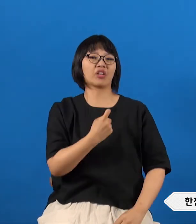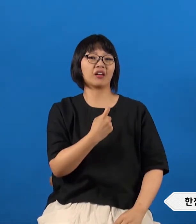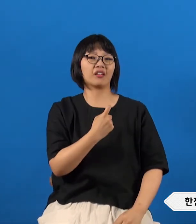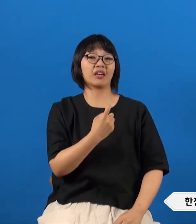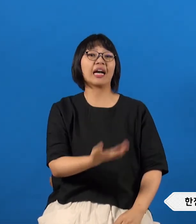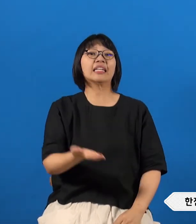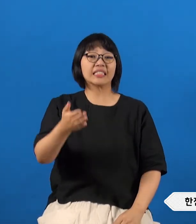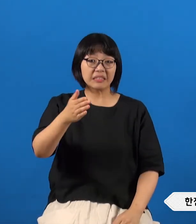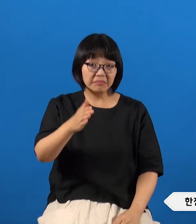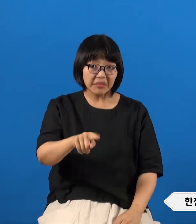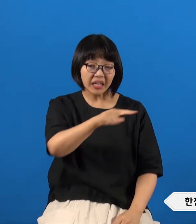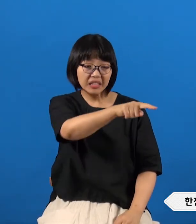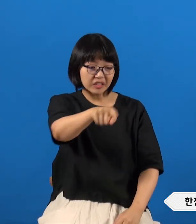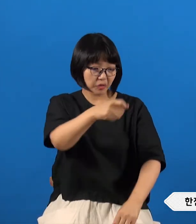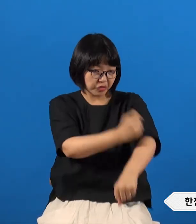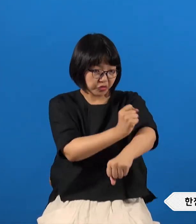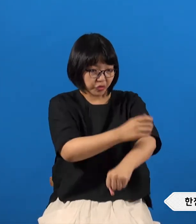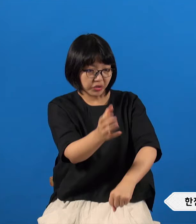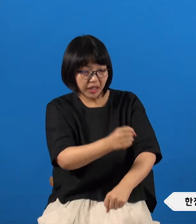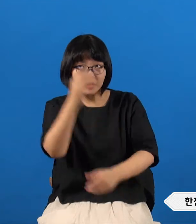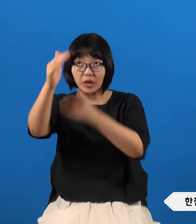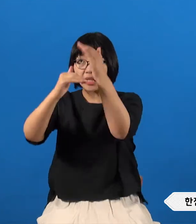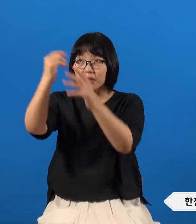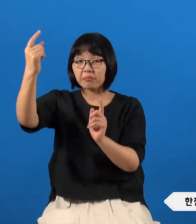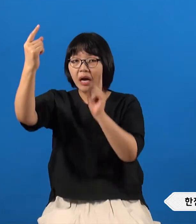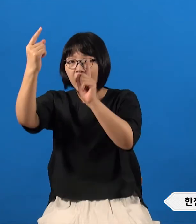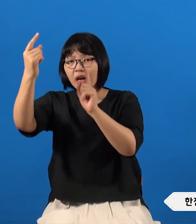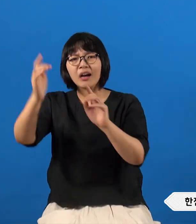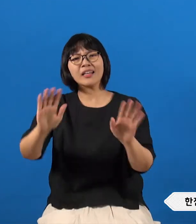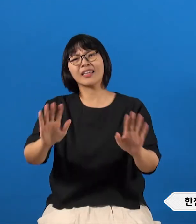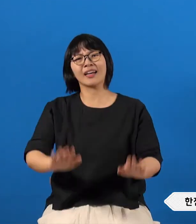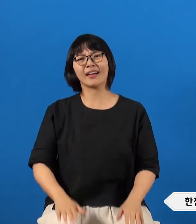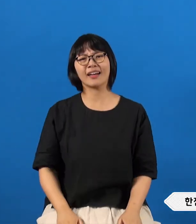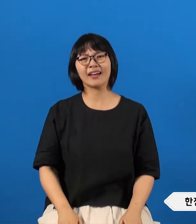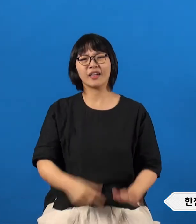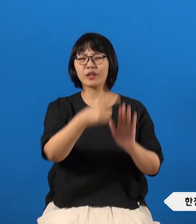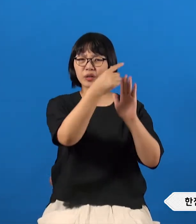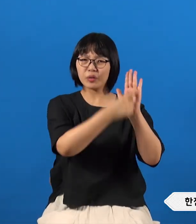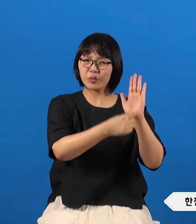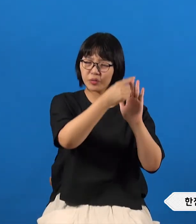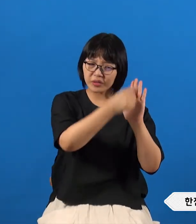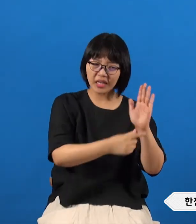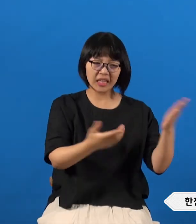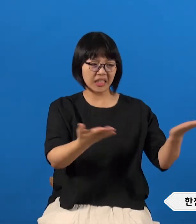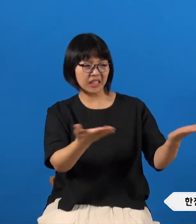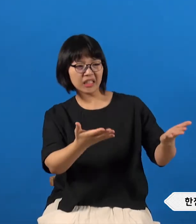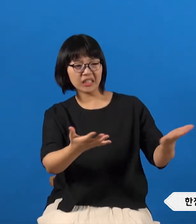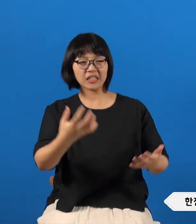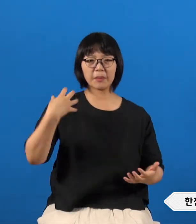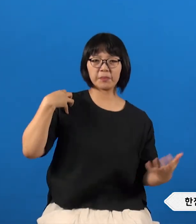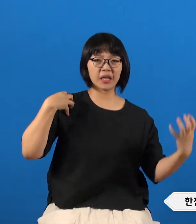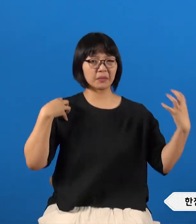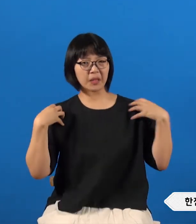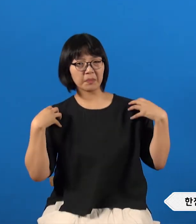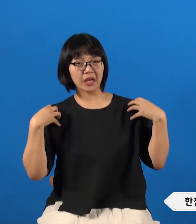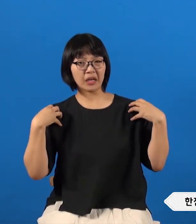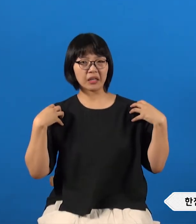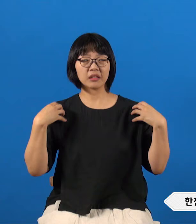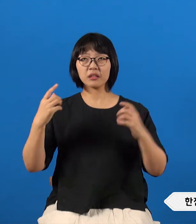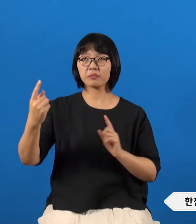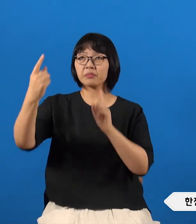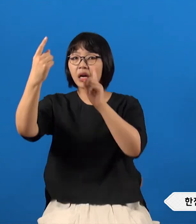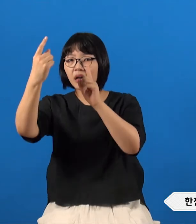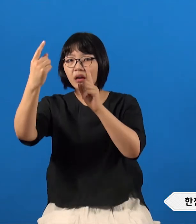걸로 하나님 앞에 나아가는 거 아닙니다. 무슨 교단 일 많이 하고 그런 걸로 나아가는 거